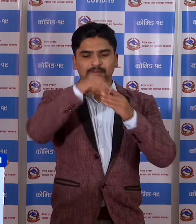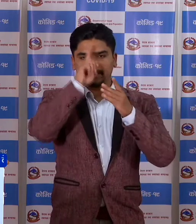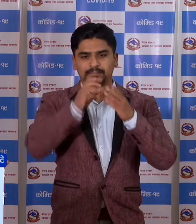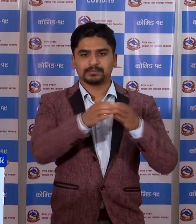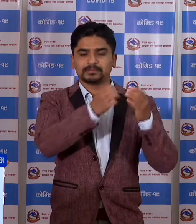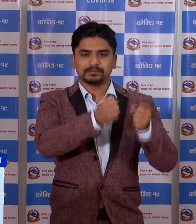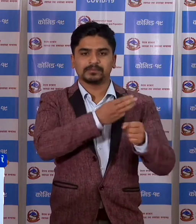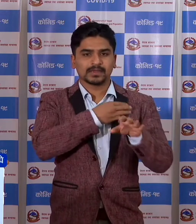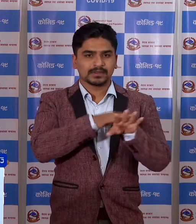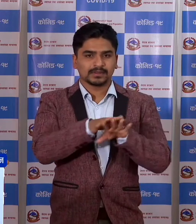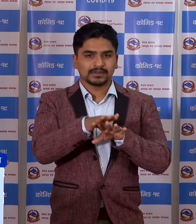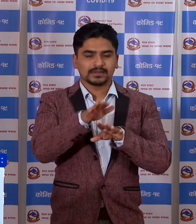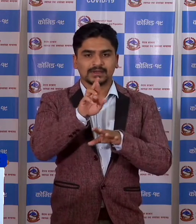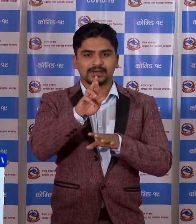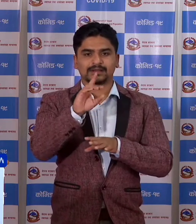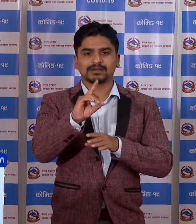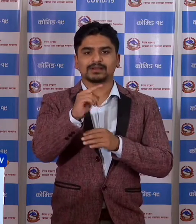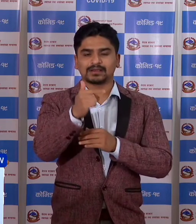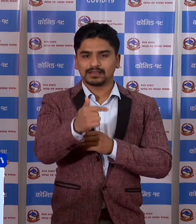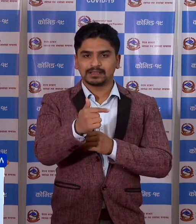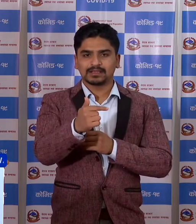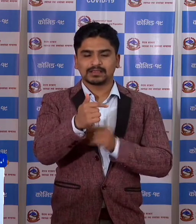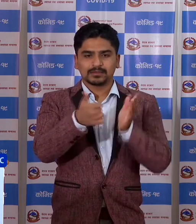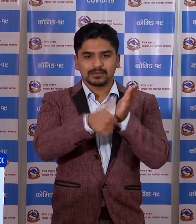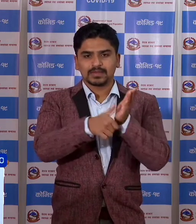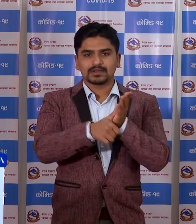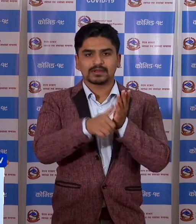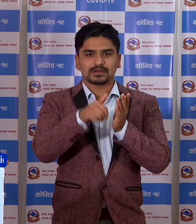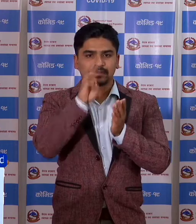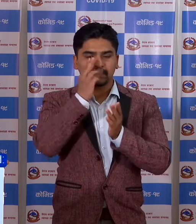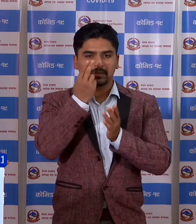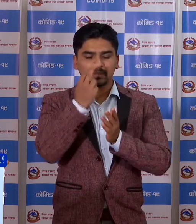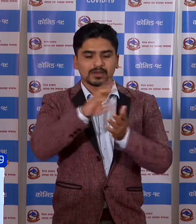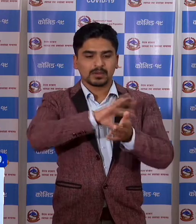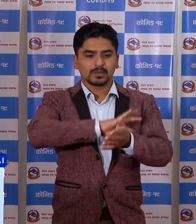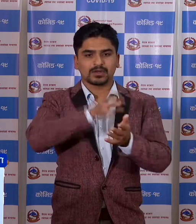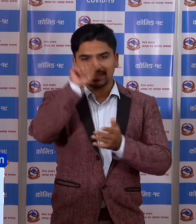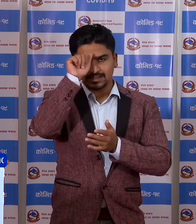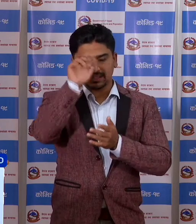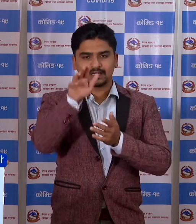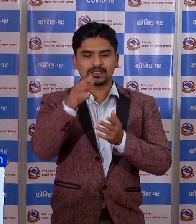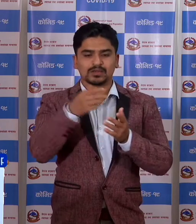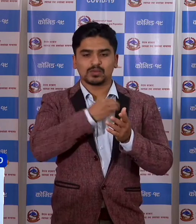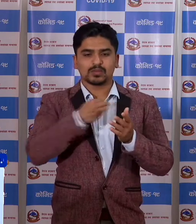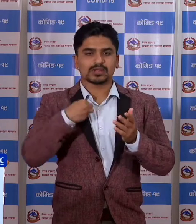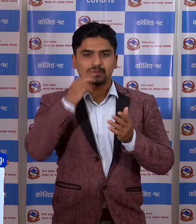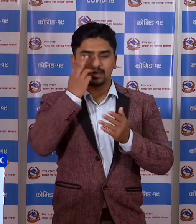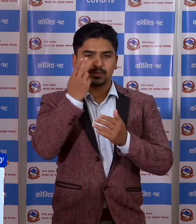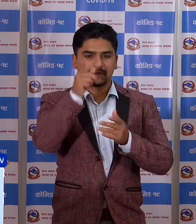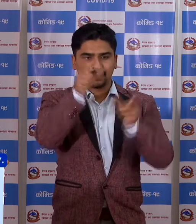क्वारेन्टाइनमा बसेका व्यक्तिहरू RDT परीक्षणमा भएका प्रदेशिक विवरणहरू, उपचारमा